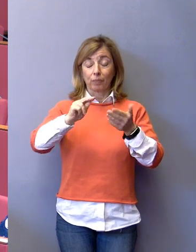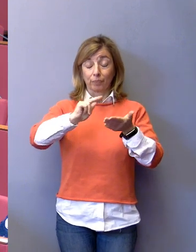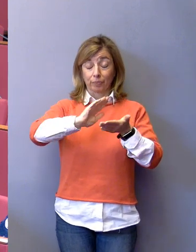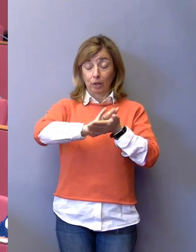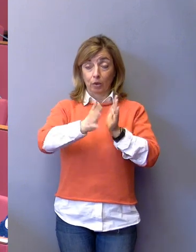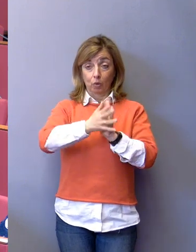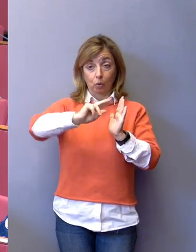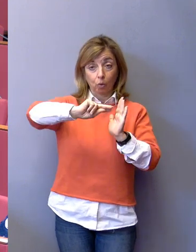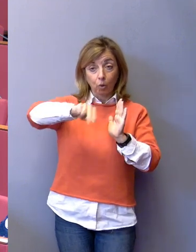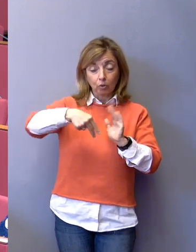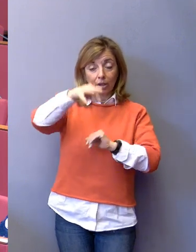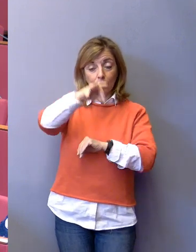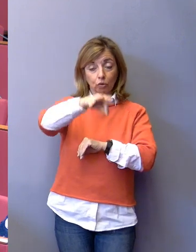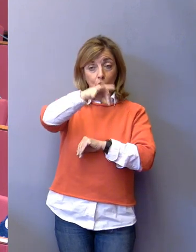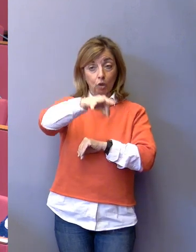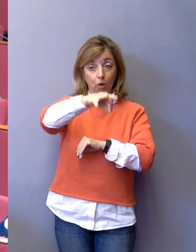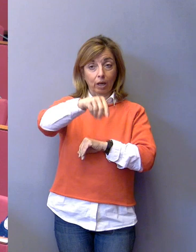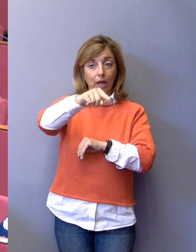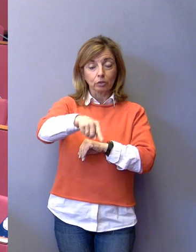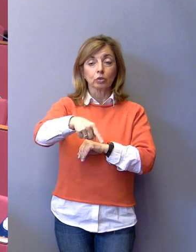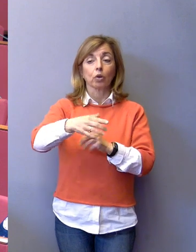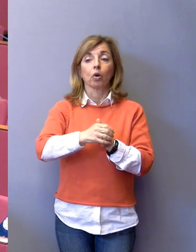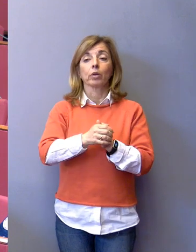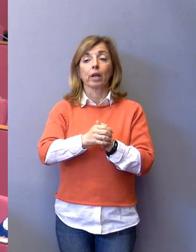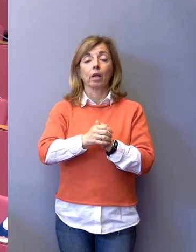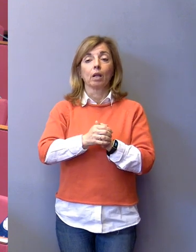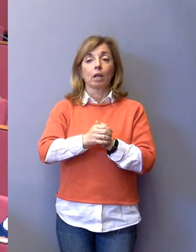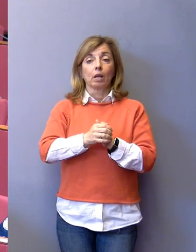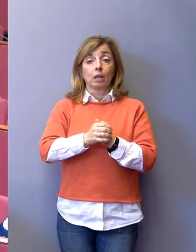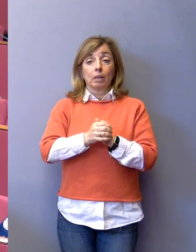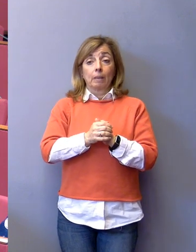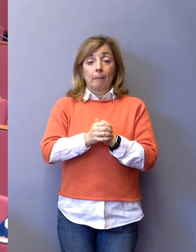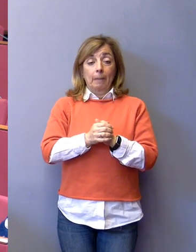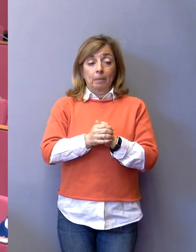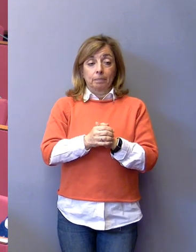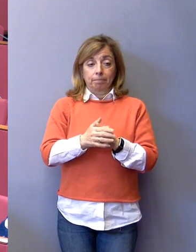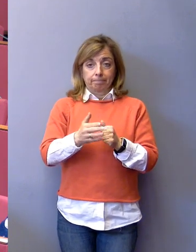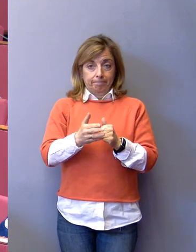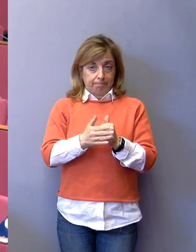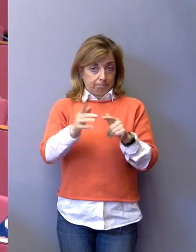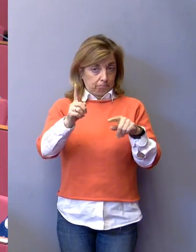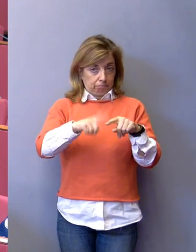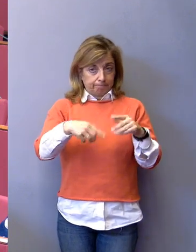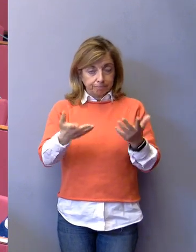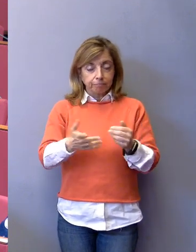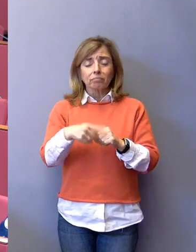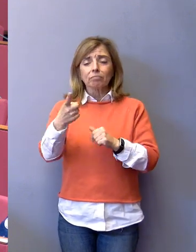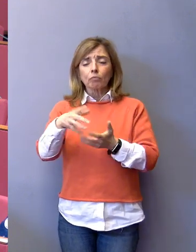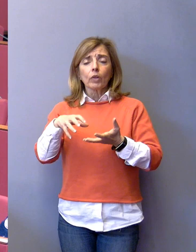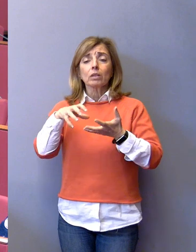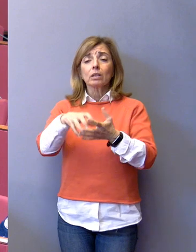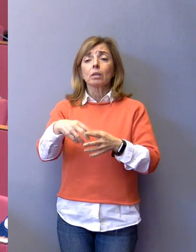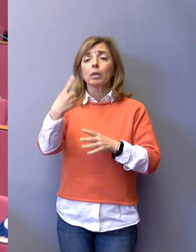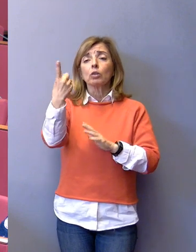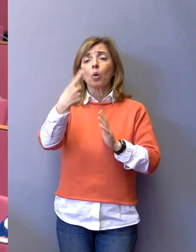sul civico patrimonio di fatto per diciamo con uno stanziamento di un milione di euro